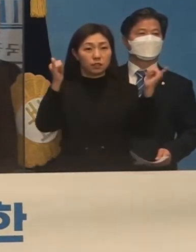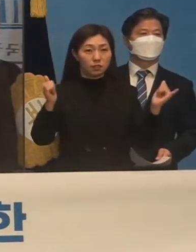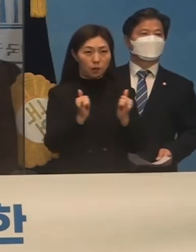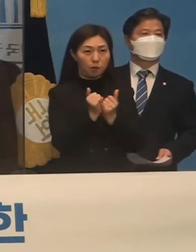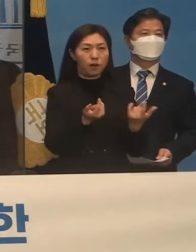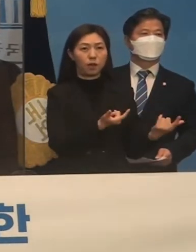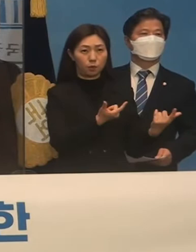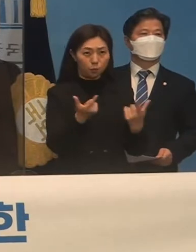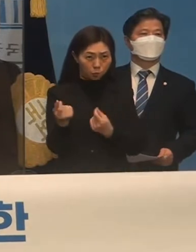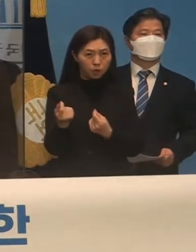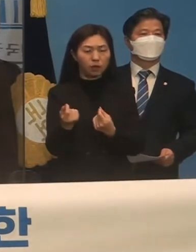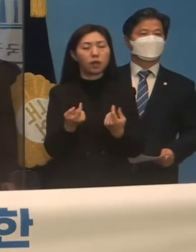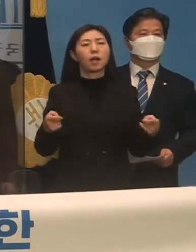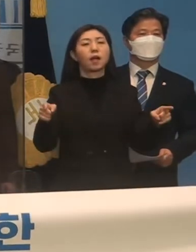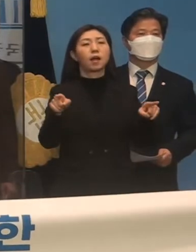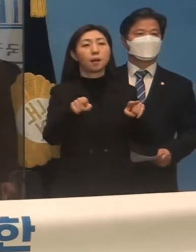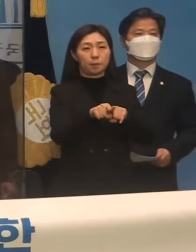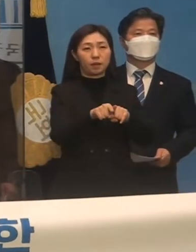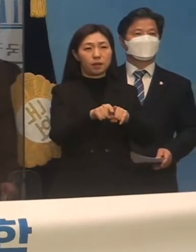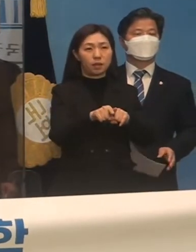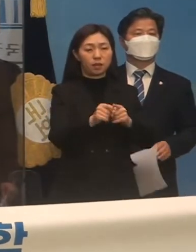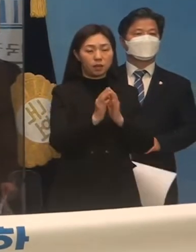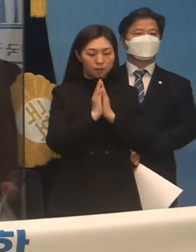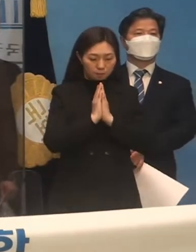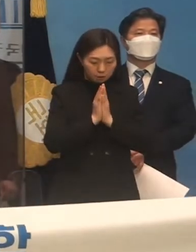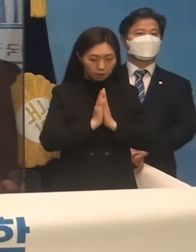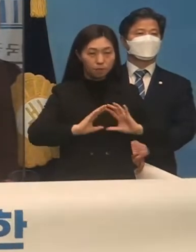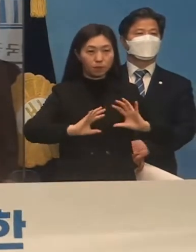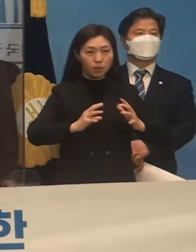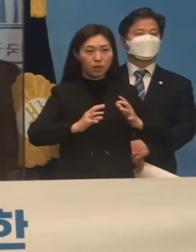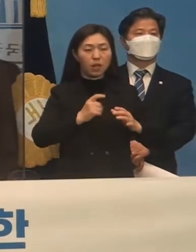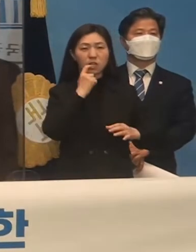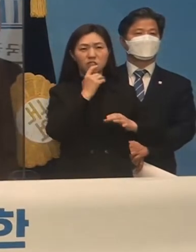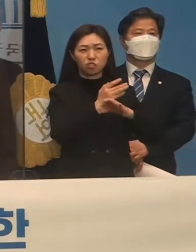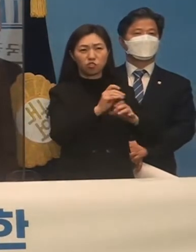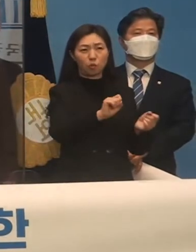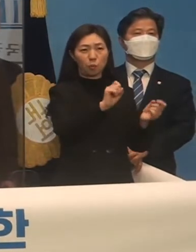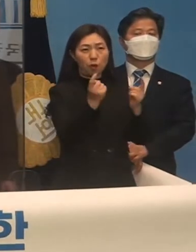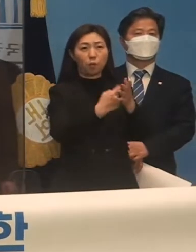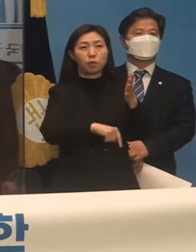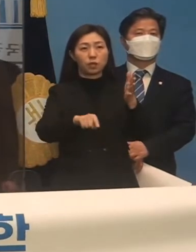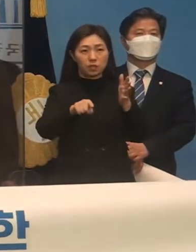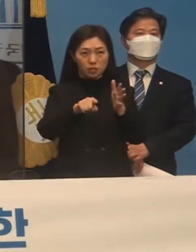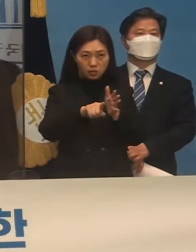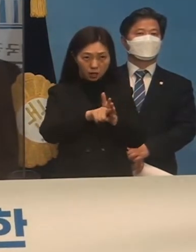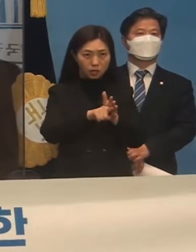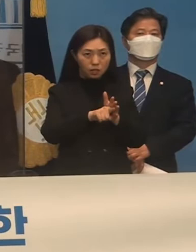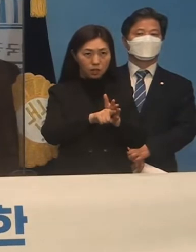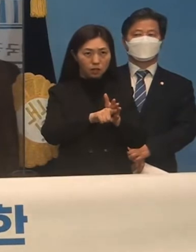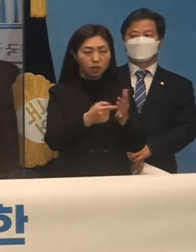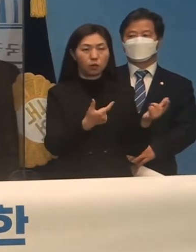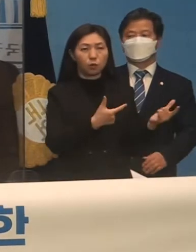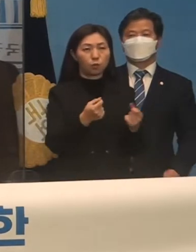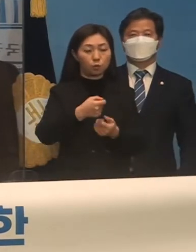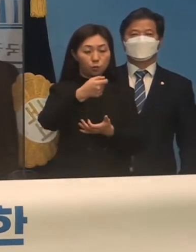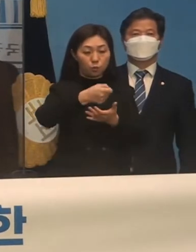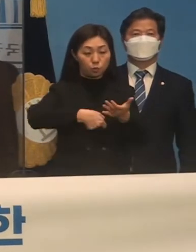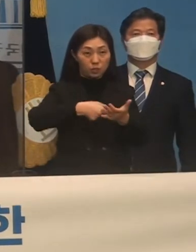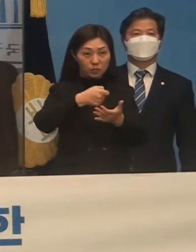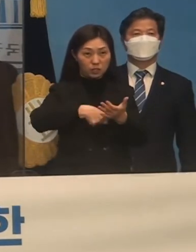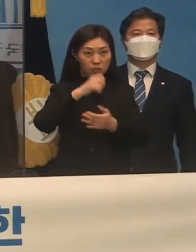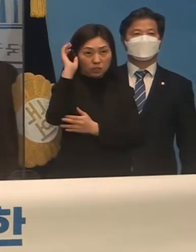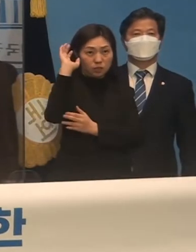공동으로 미얀마 민주회복을 촉구하는 공동 기자회견에 사회를